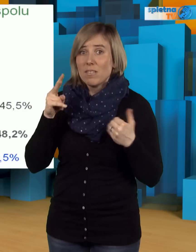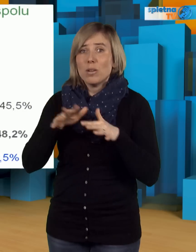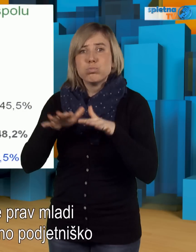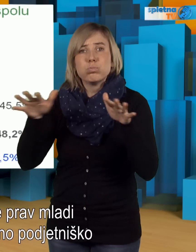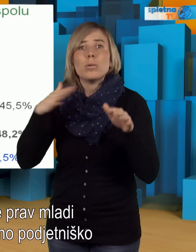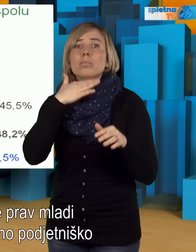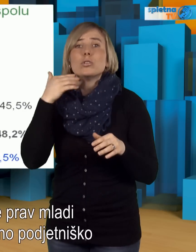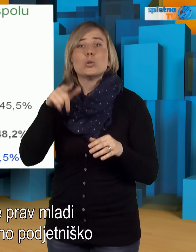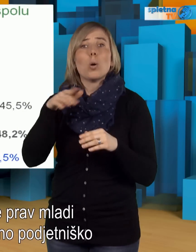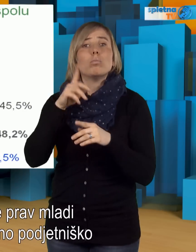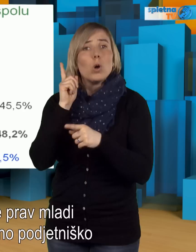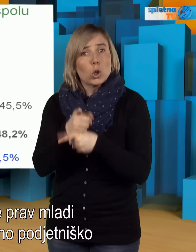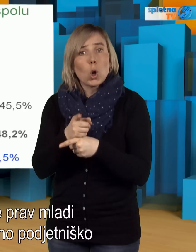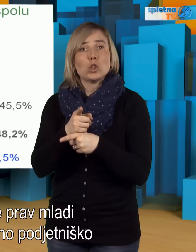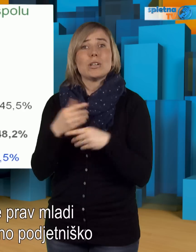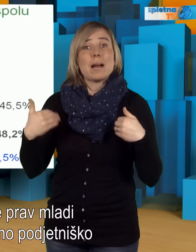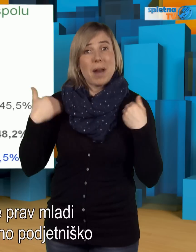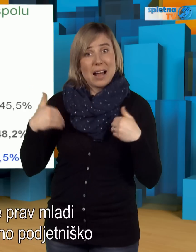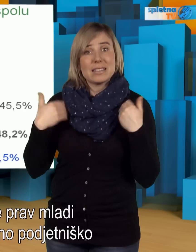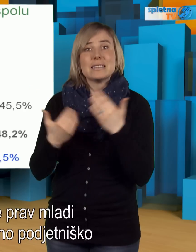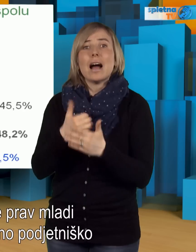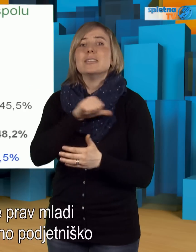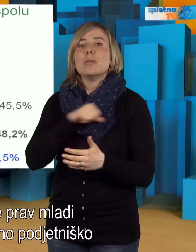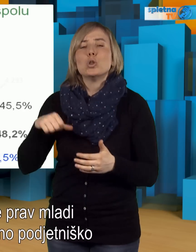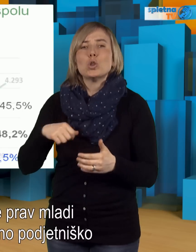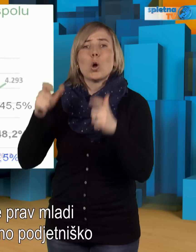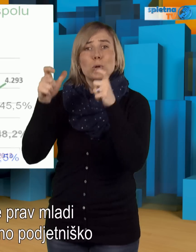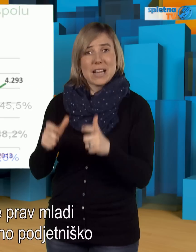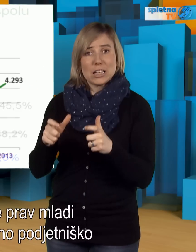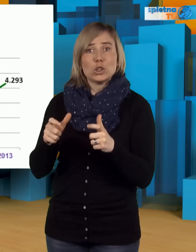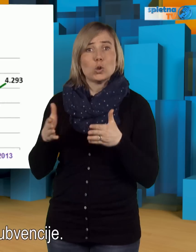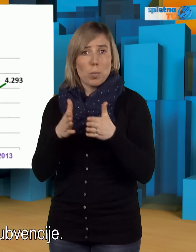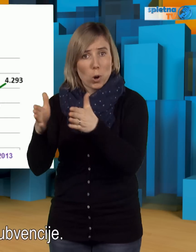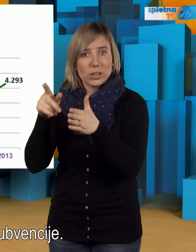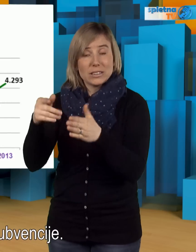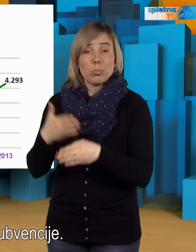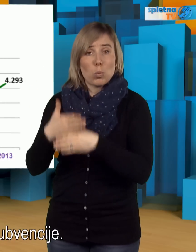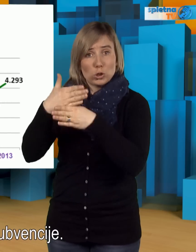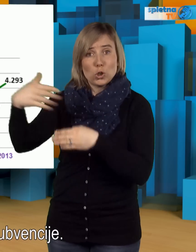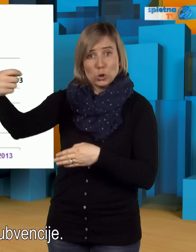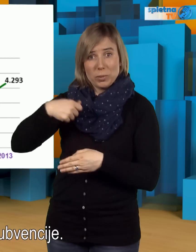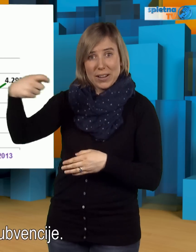V veliki meri so se prav mladi odločali za samostojno podjetniško pot s pomočjo subvencije.